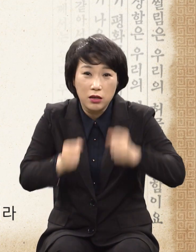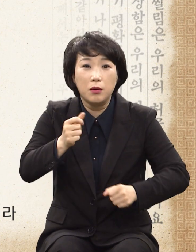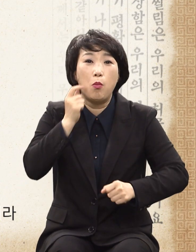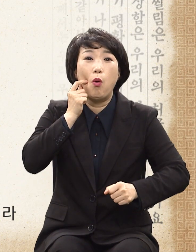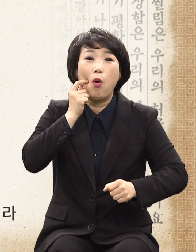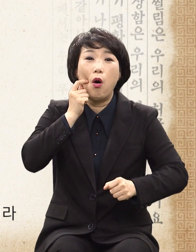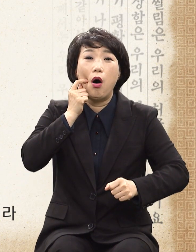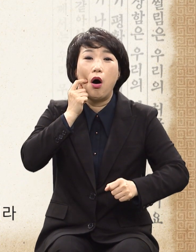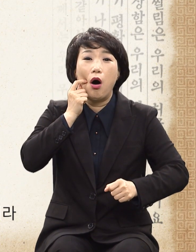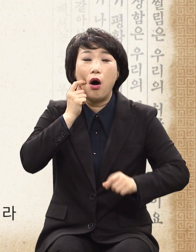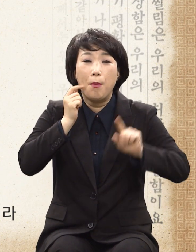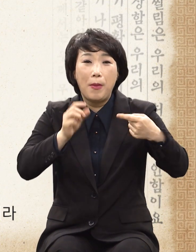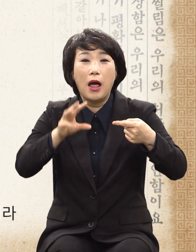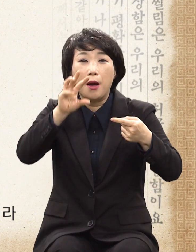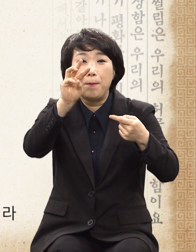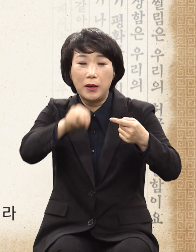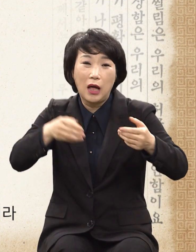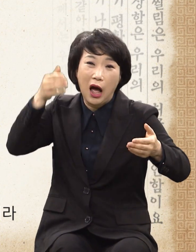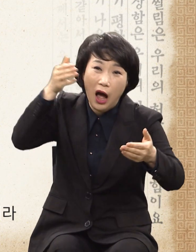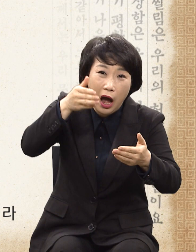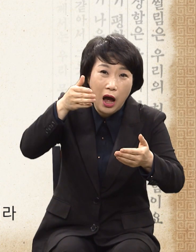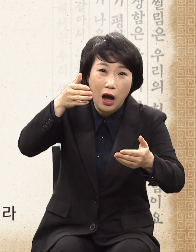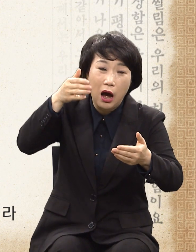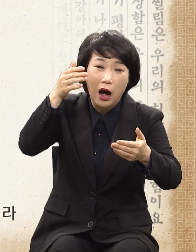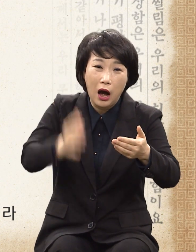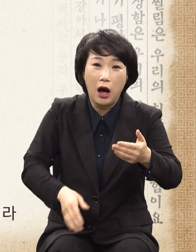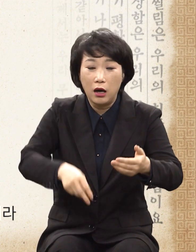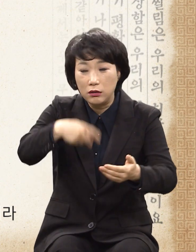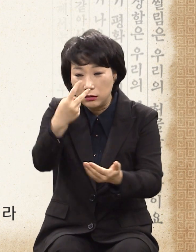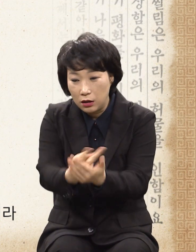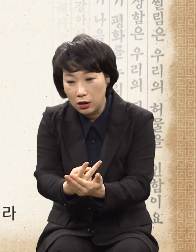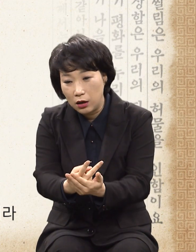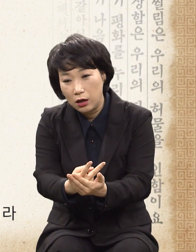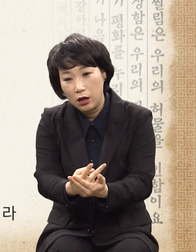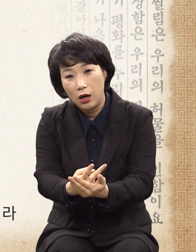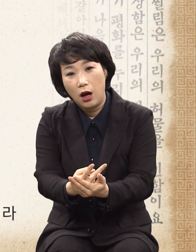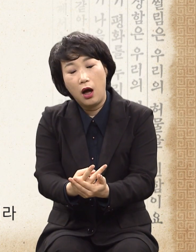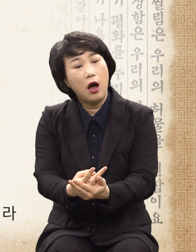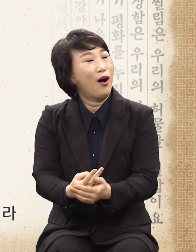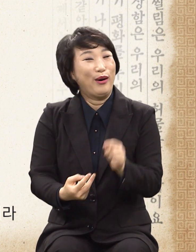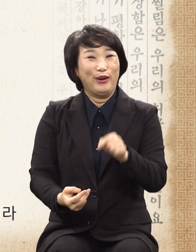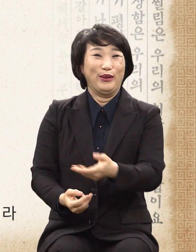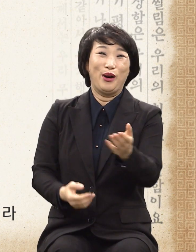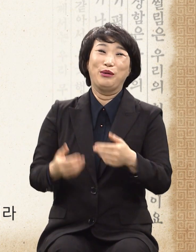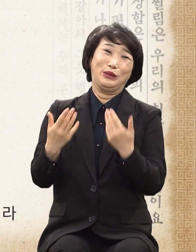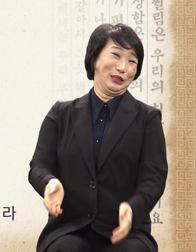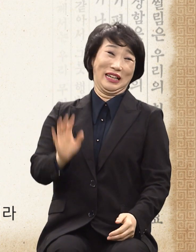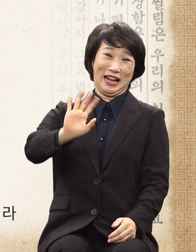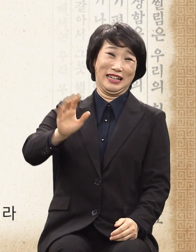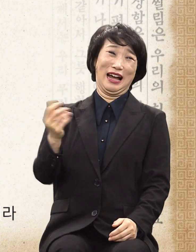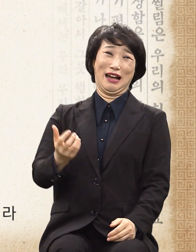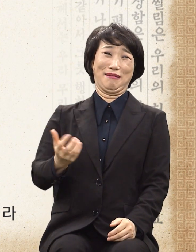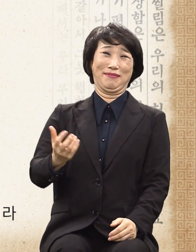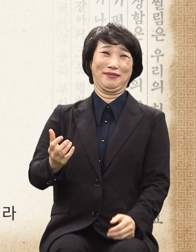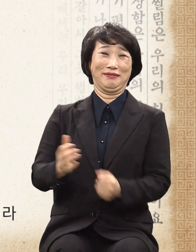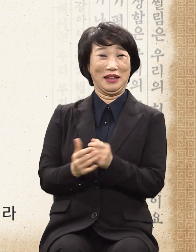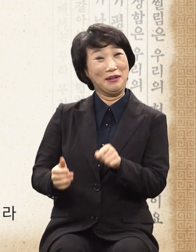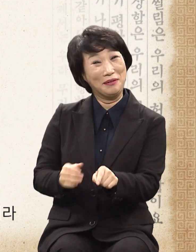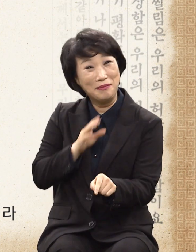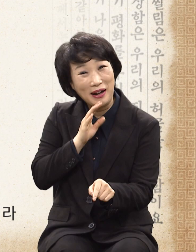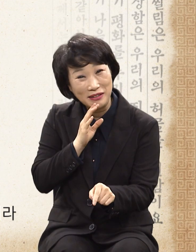그 100m 못 나가고 거기서 쓰러져서 그냥 왜? 이건 쉬는 게 아니라 고통이죠.